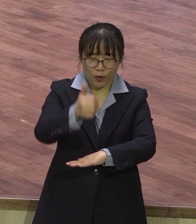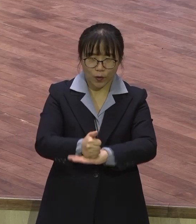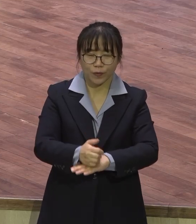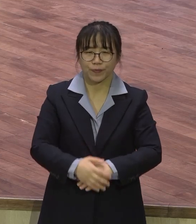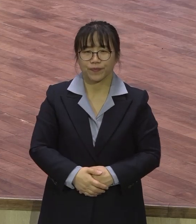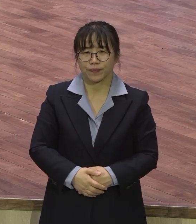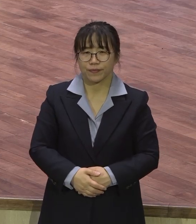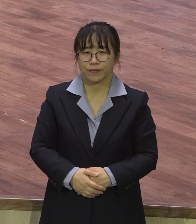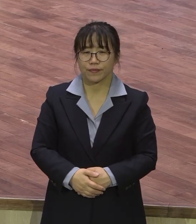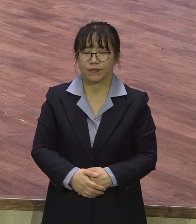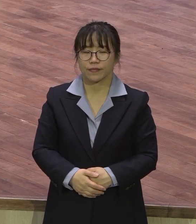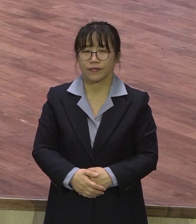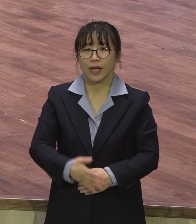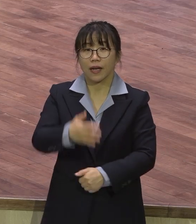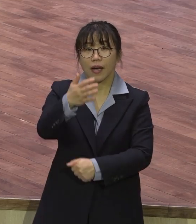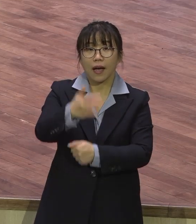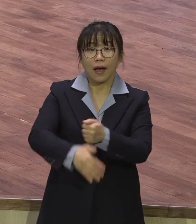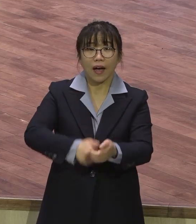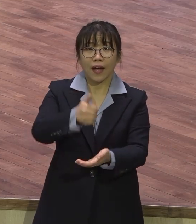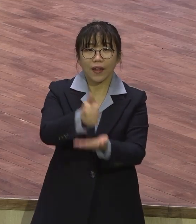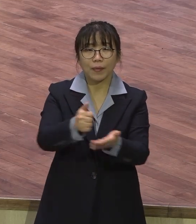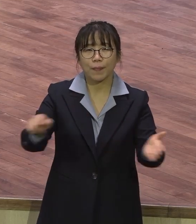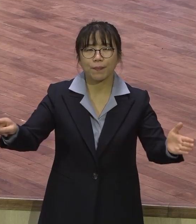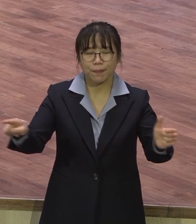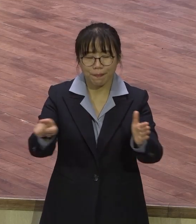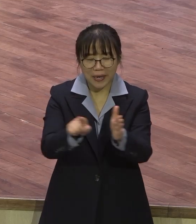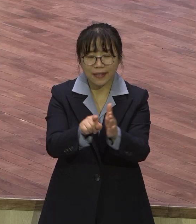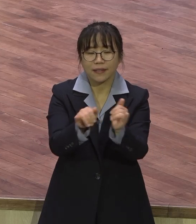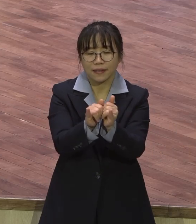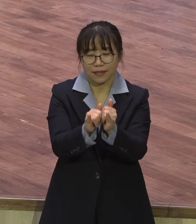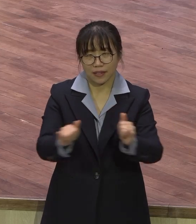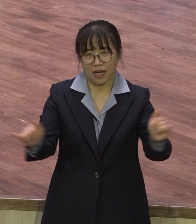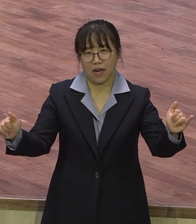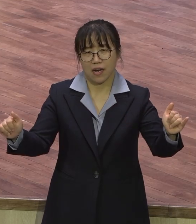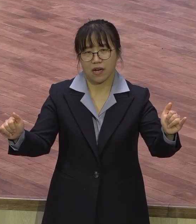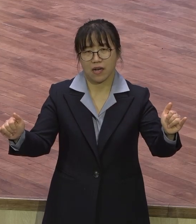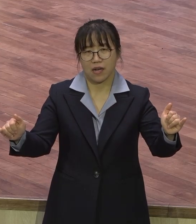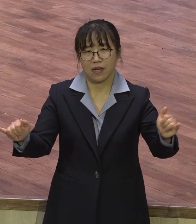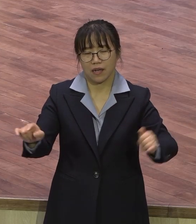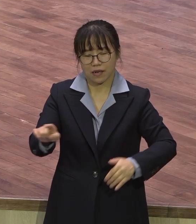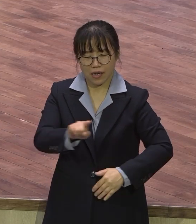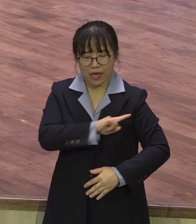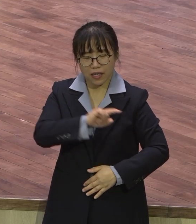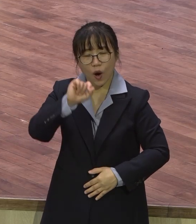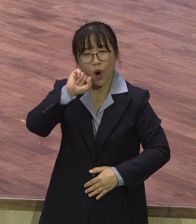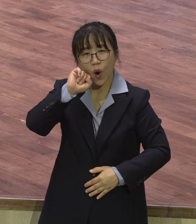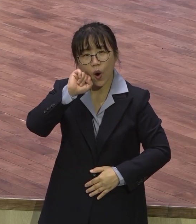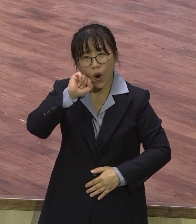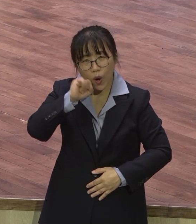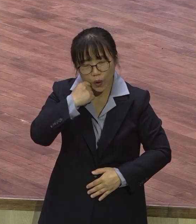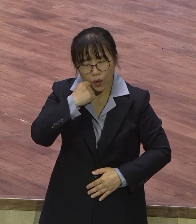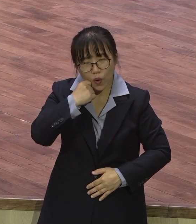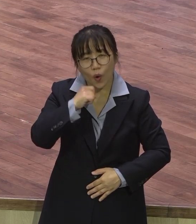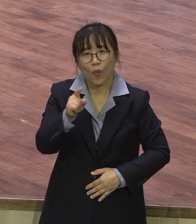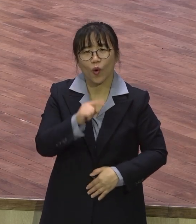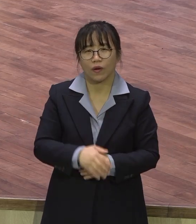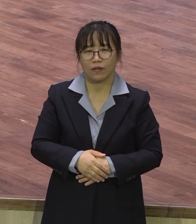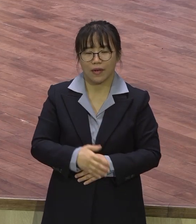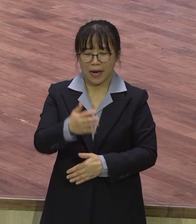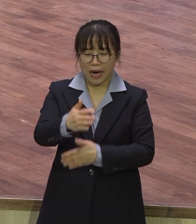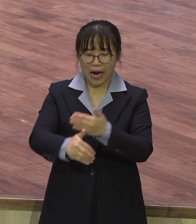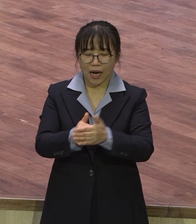하나님을 믿는 크리찬에게 가장 어려운 것은 하나님을 믿는 일이다